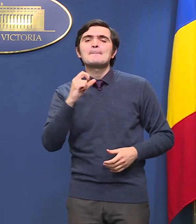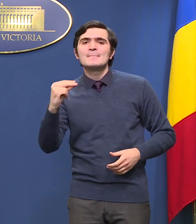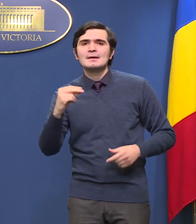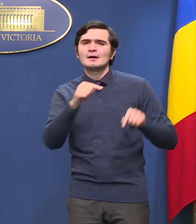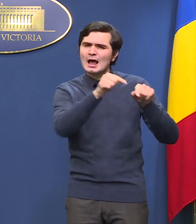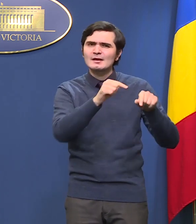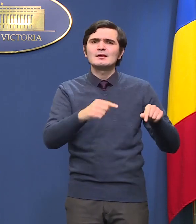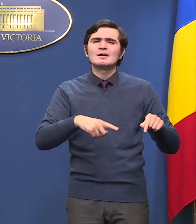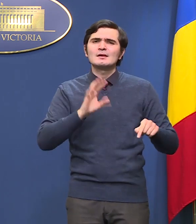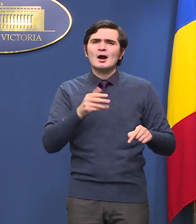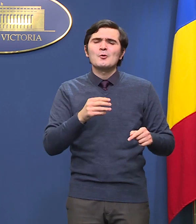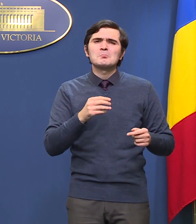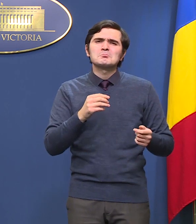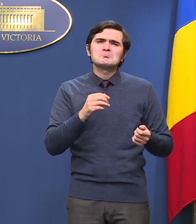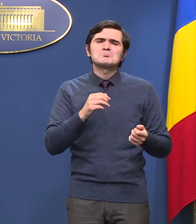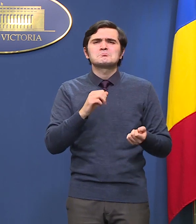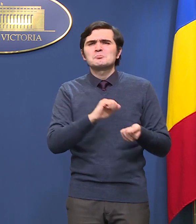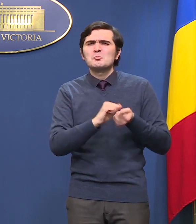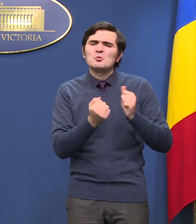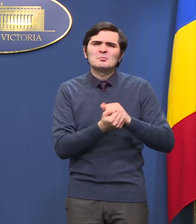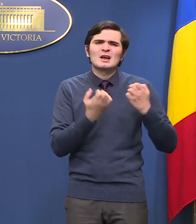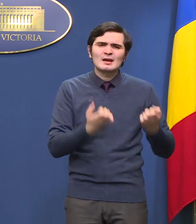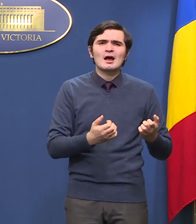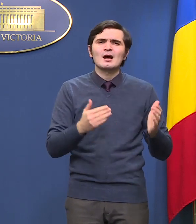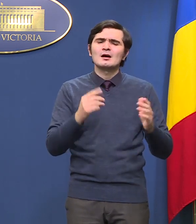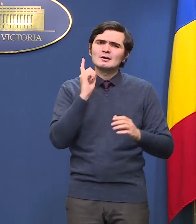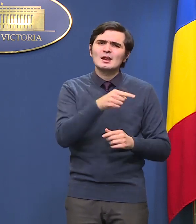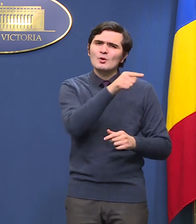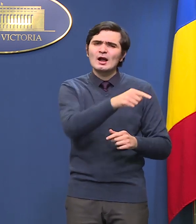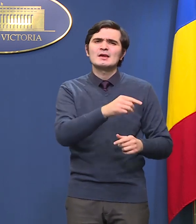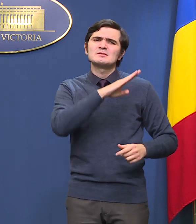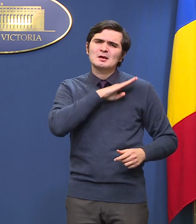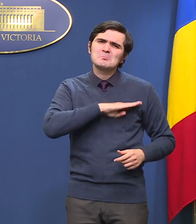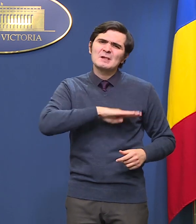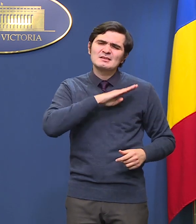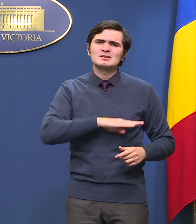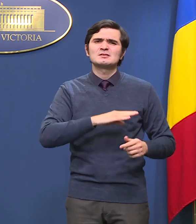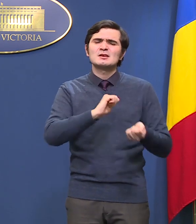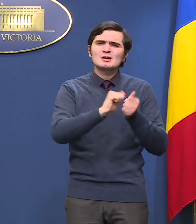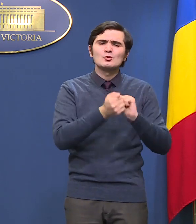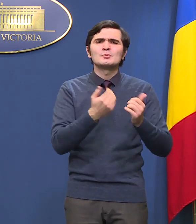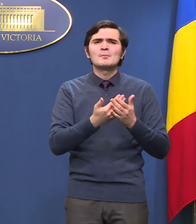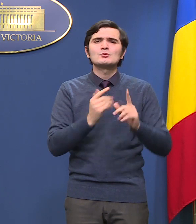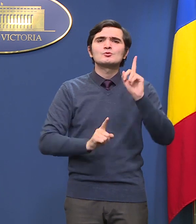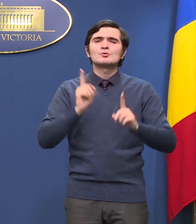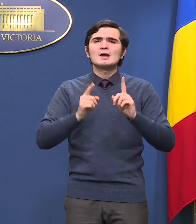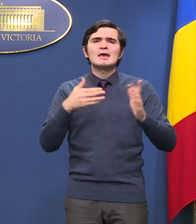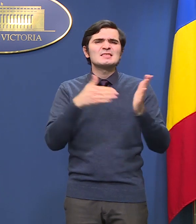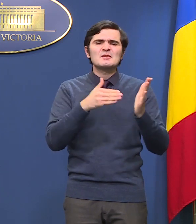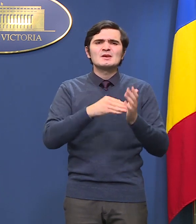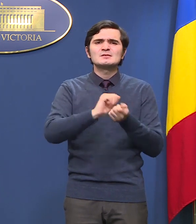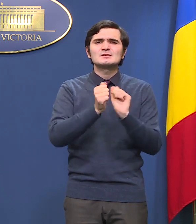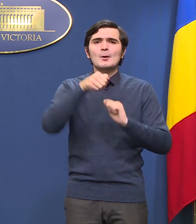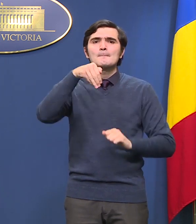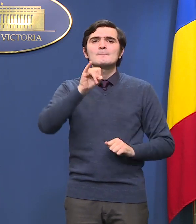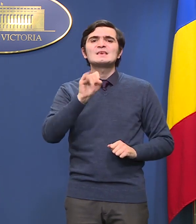să deruleze proceduri, trebuie să facă față unor misiuni pentru care nu fuseseră pregătite și dimers